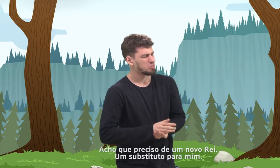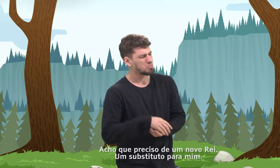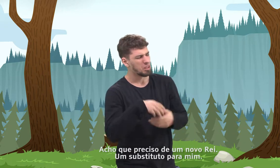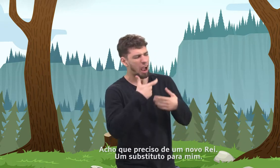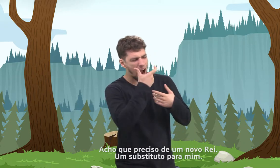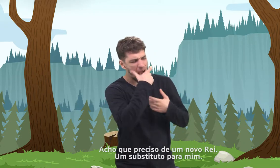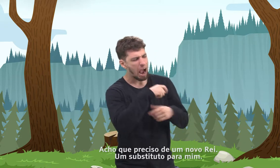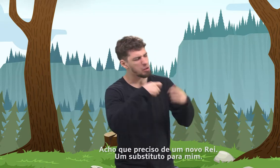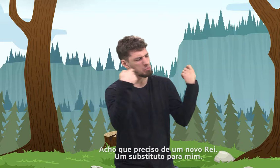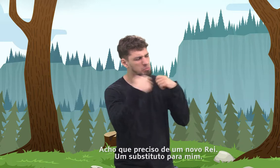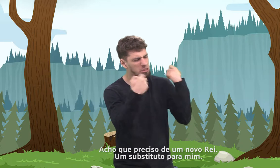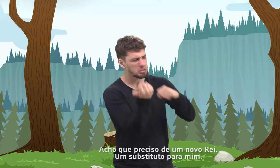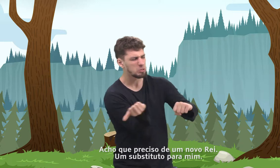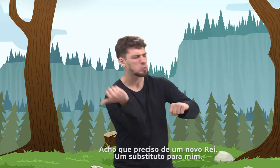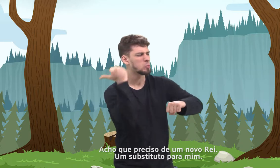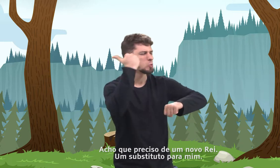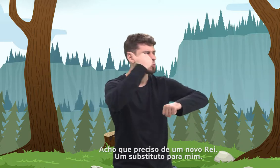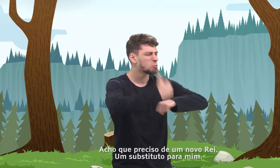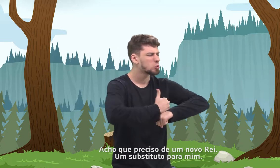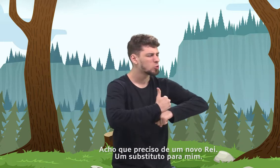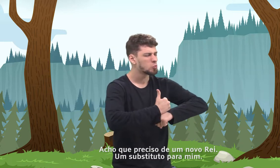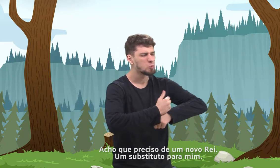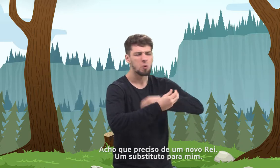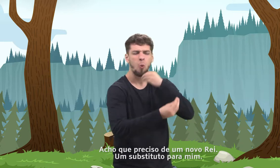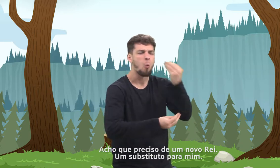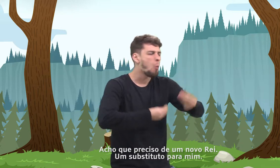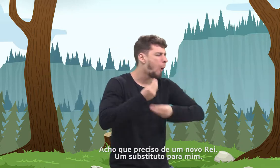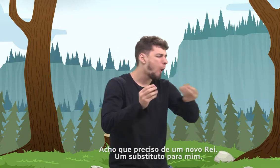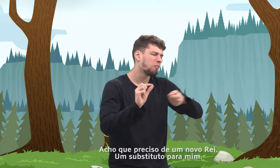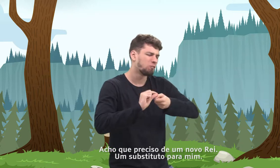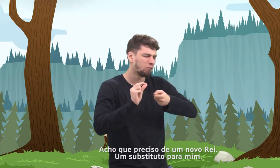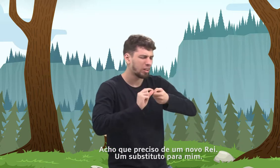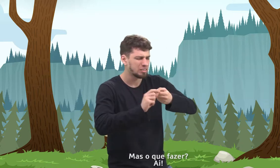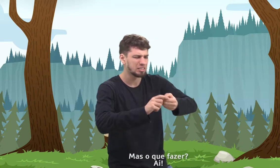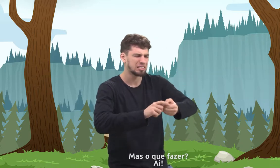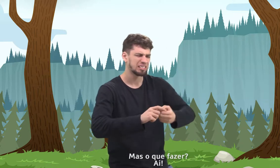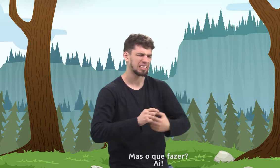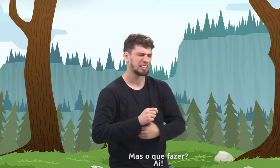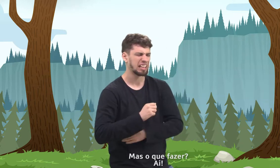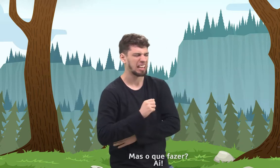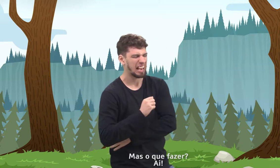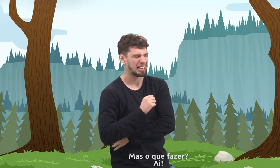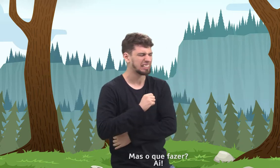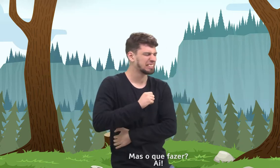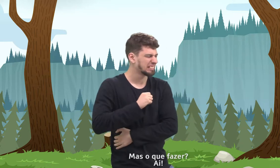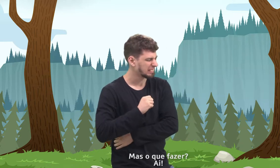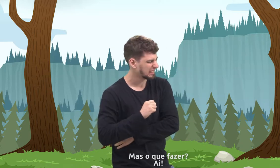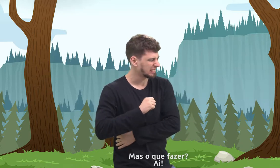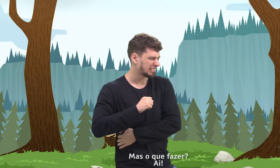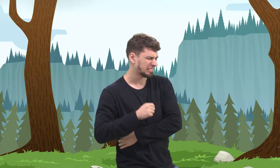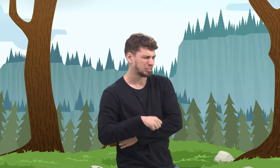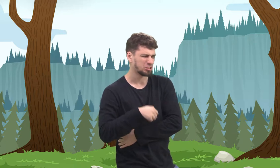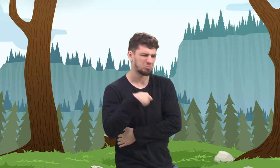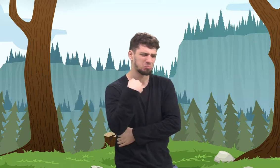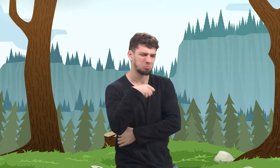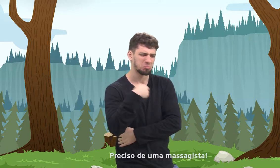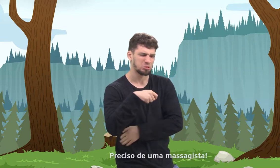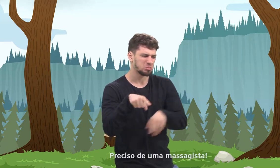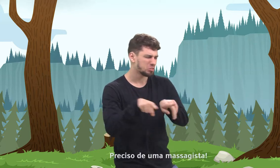acho que preciso de um novo rei um substituto para mim mas o que fazer é preciso a